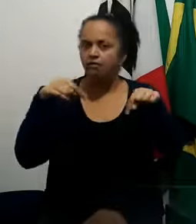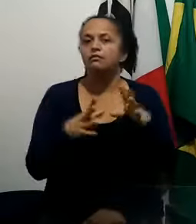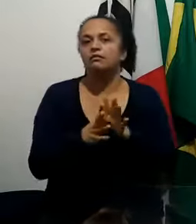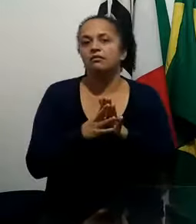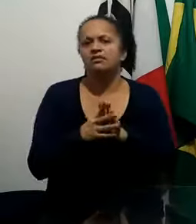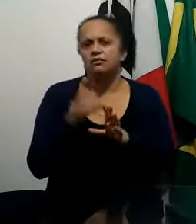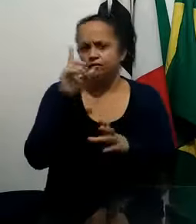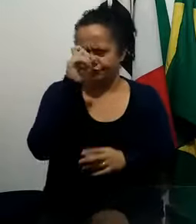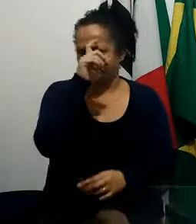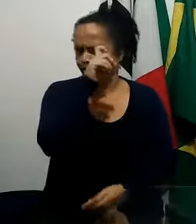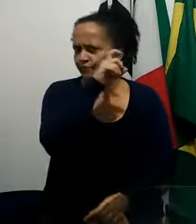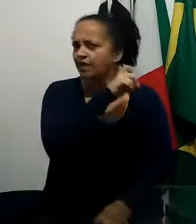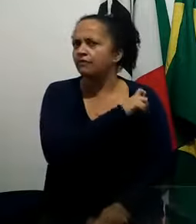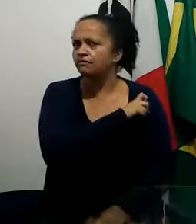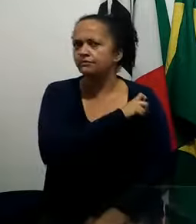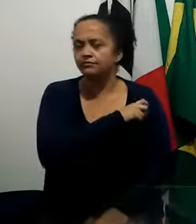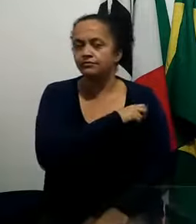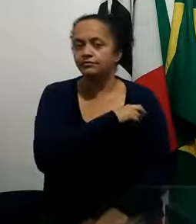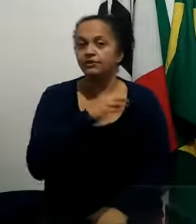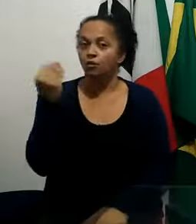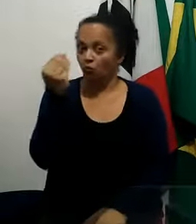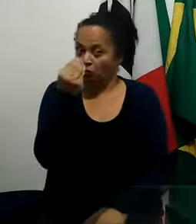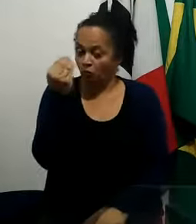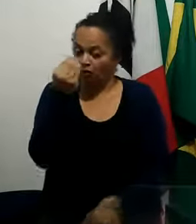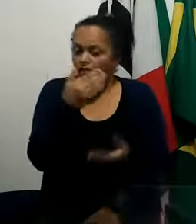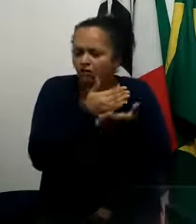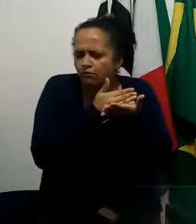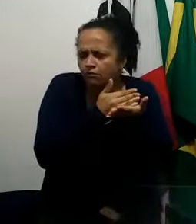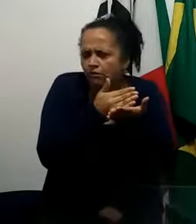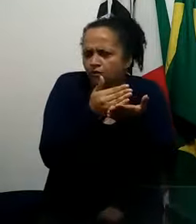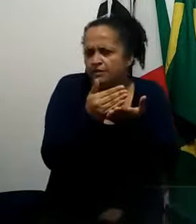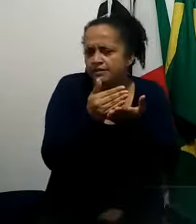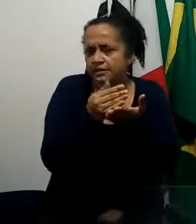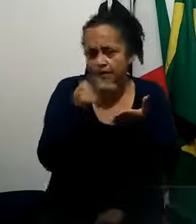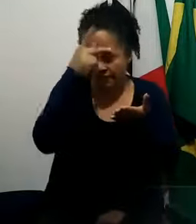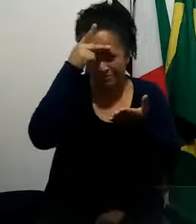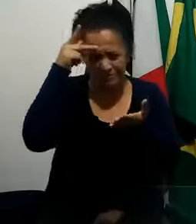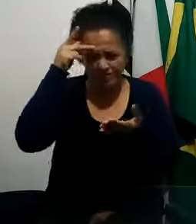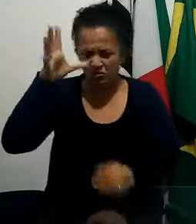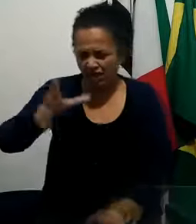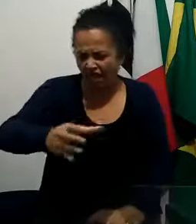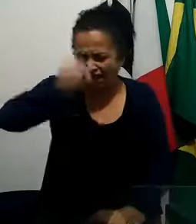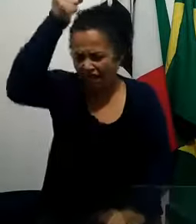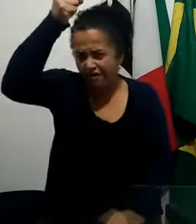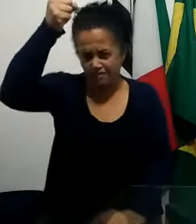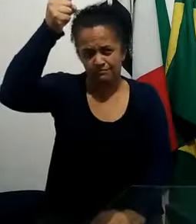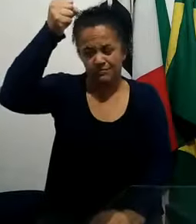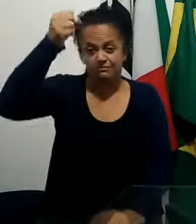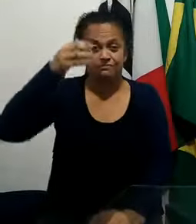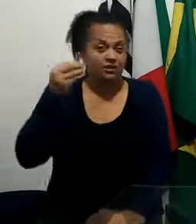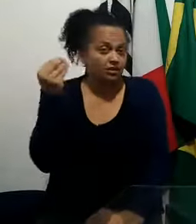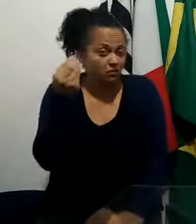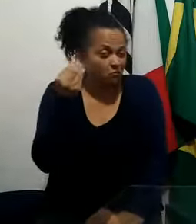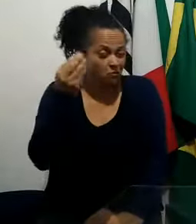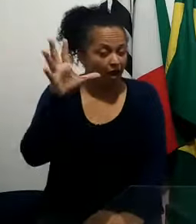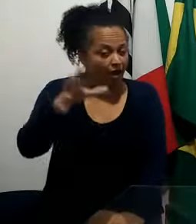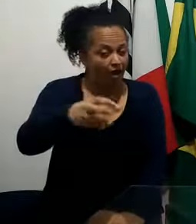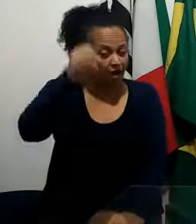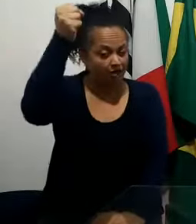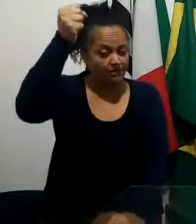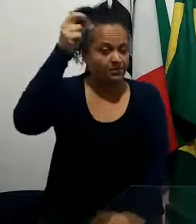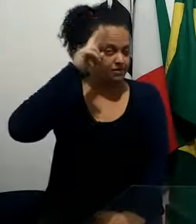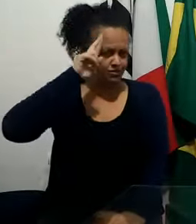início, né, assim que a igreja for raptada, for arrebatada por